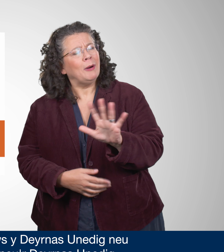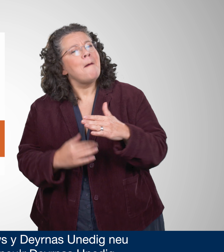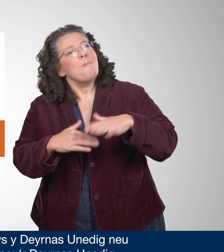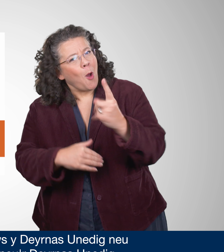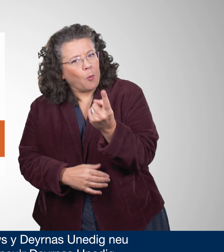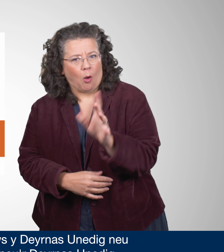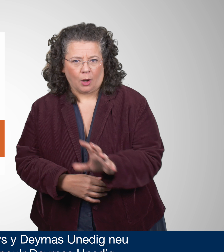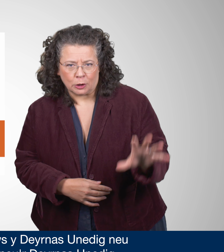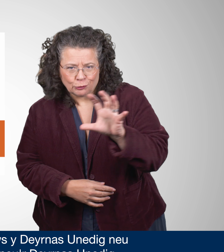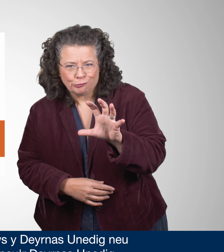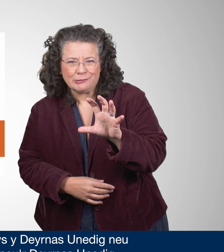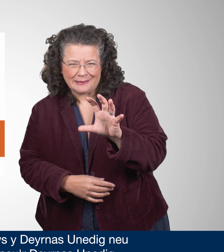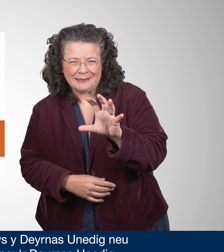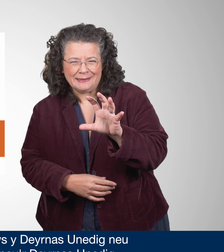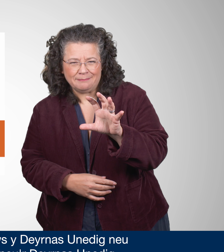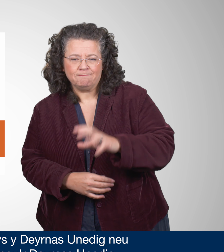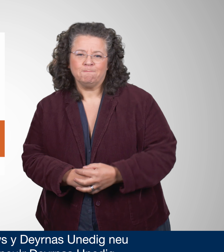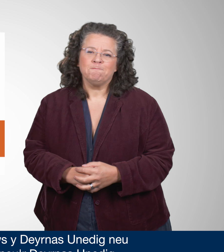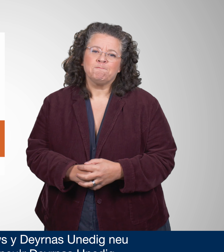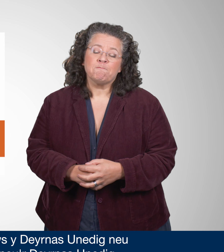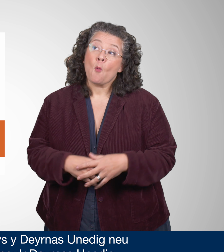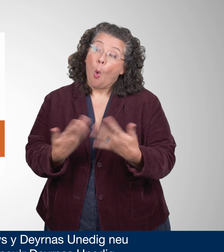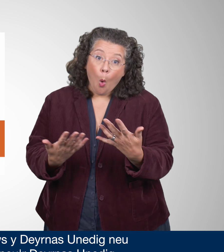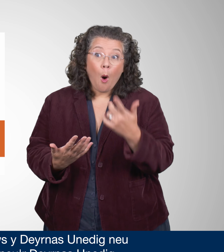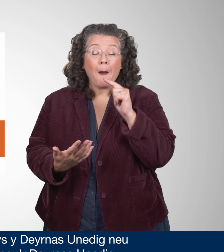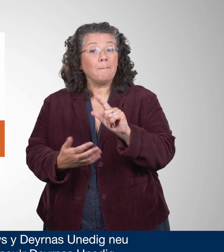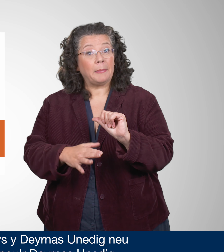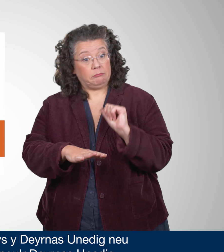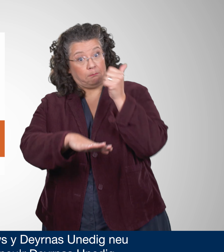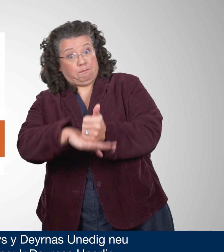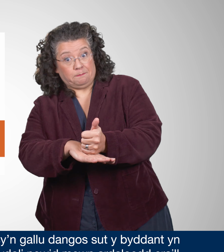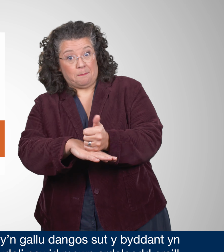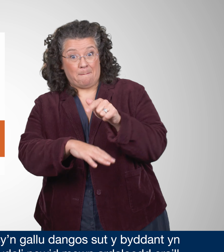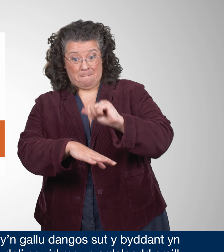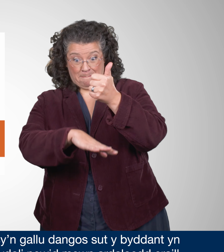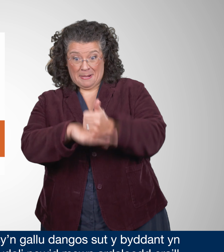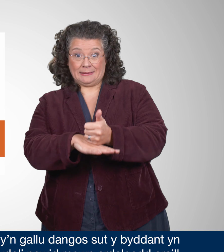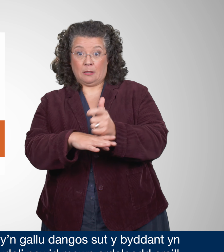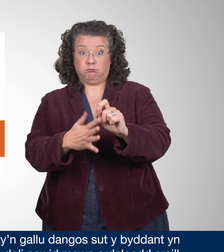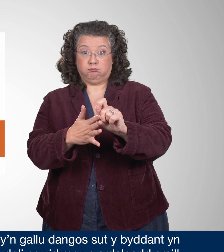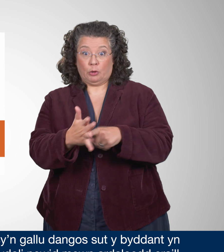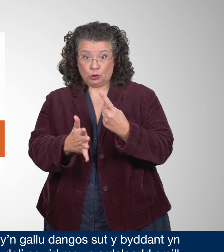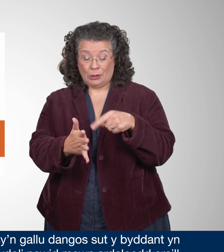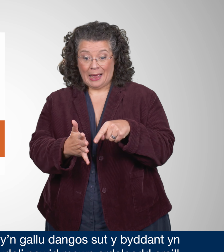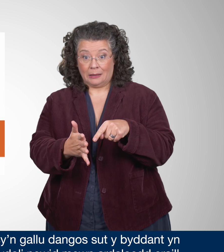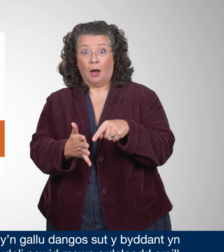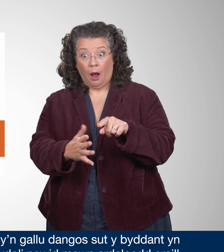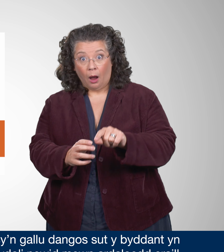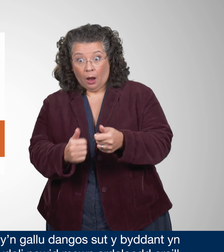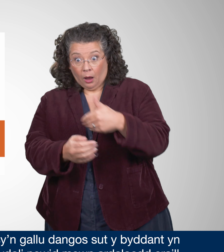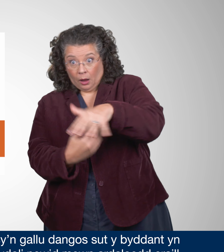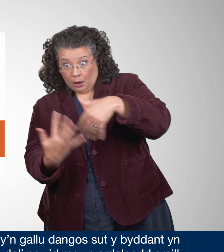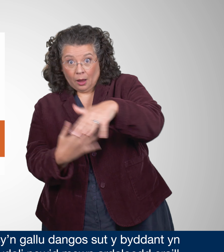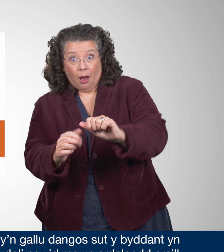ar draws mwy nag un wlad yn y Deyrnas Unedig, neu brosiectau sy'n seiliedig ar